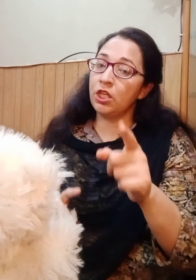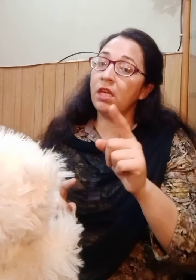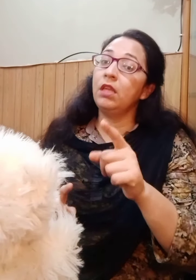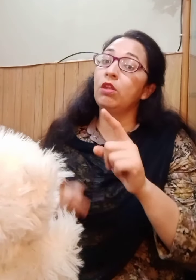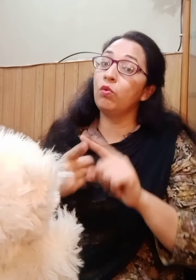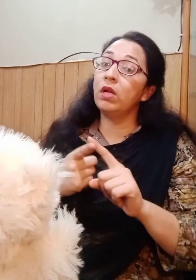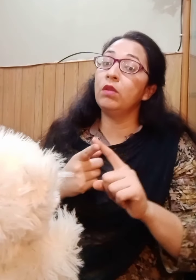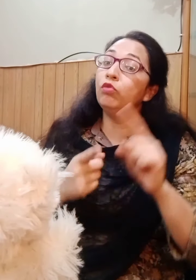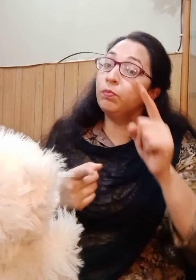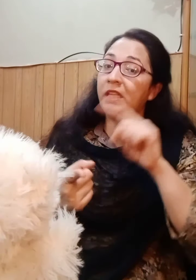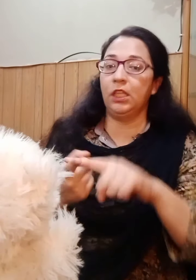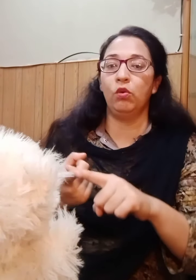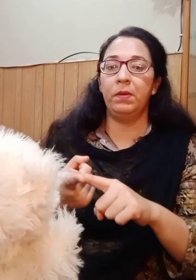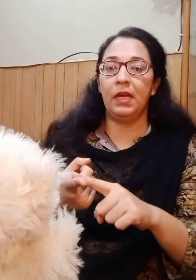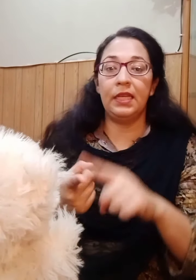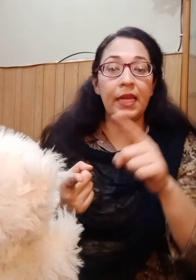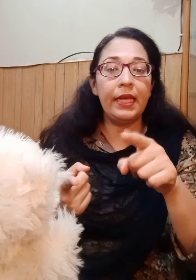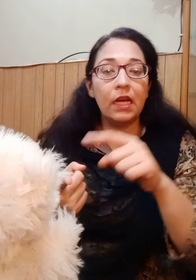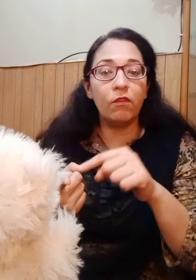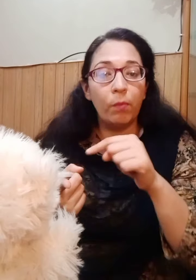की जरूरत कुछ बच्चे को